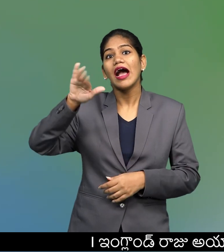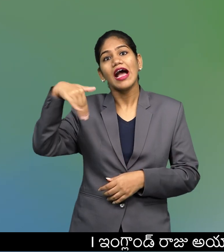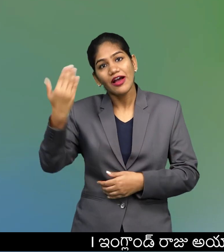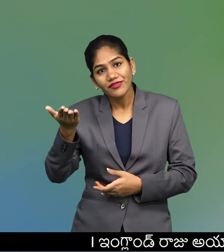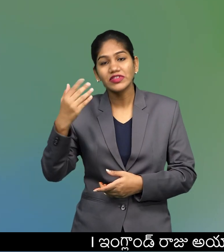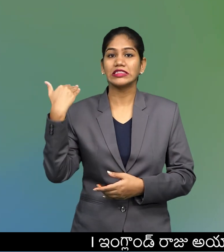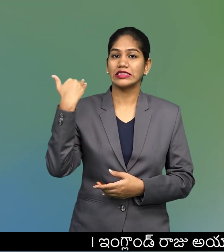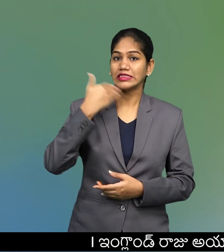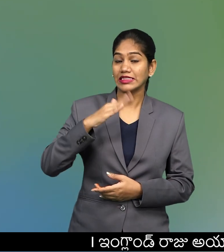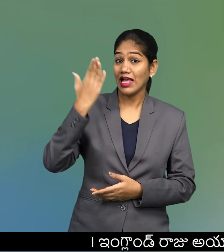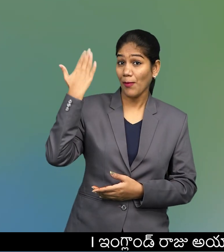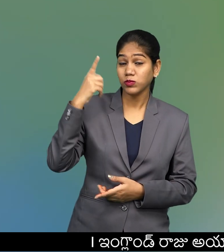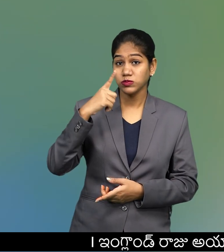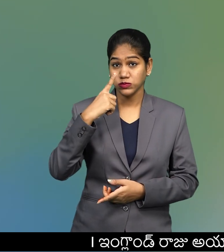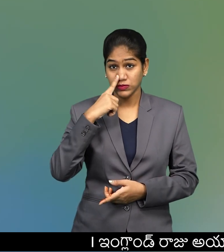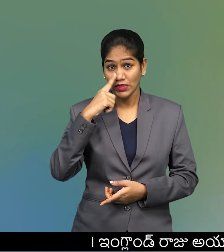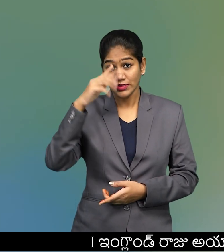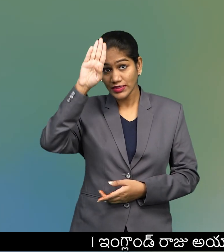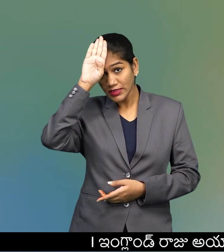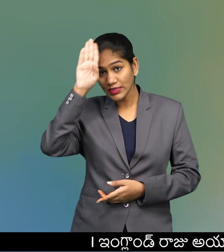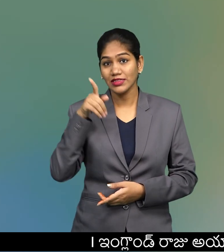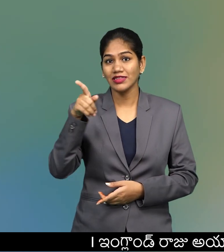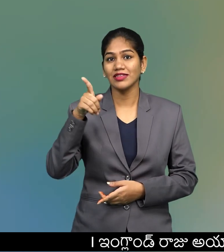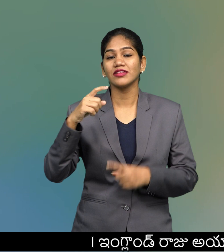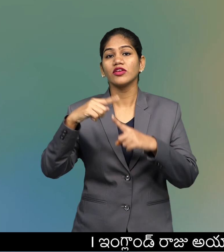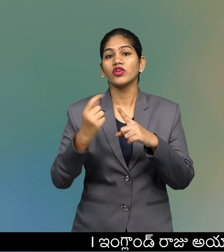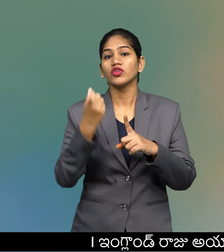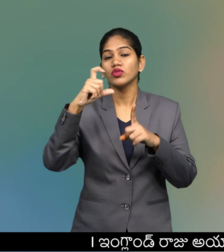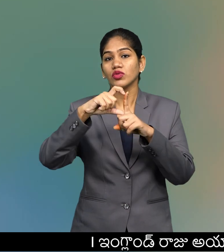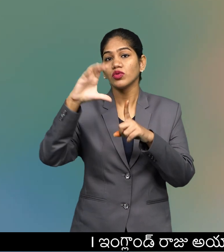I ఇంగ్లాండ్ రాజు అయ్యాడు. ఏదైనా పన్ను విధించడానికి